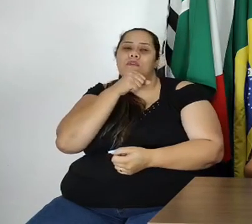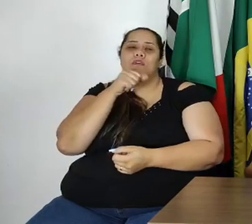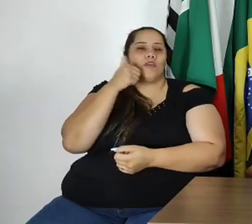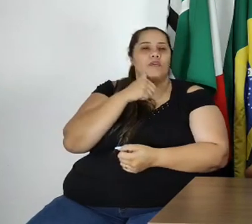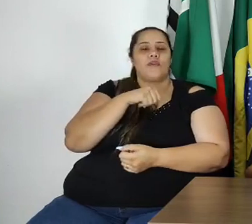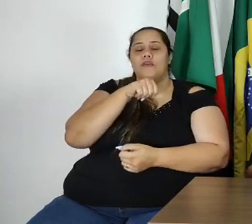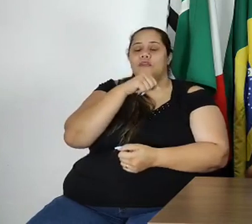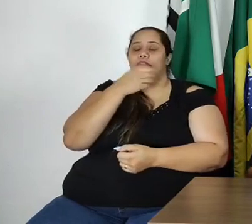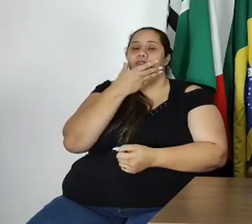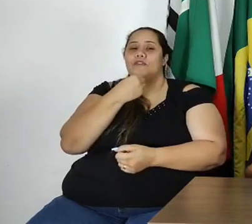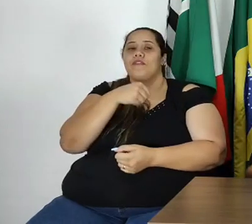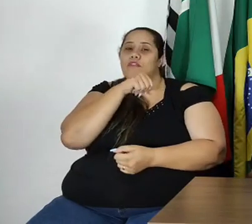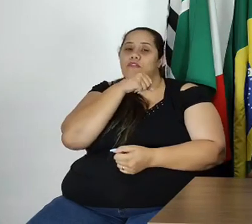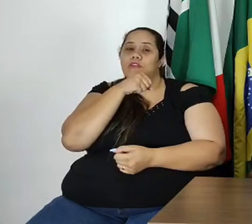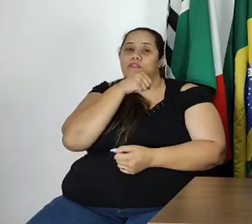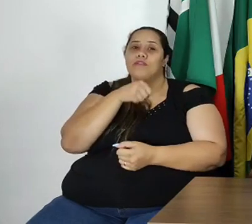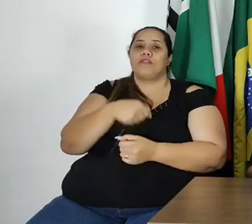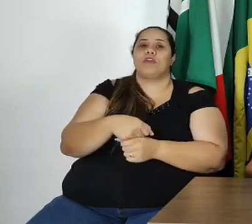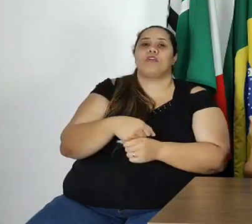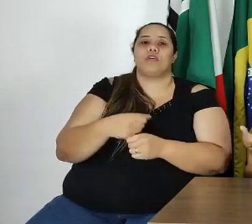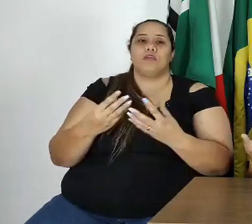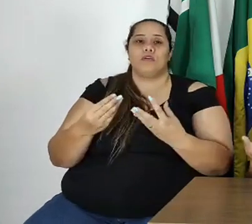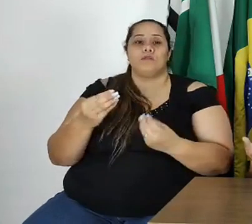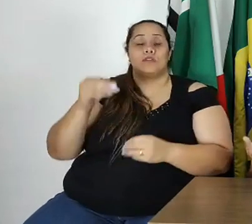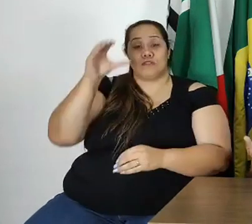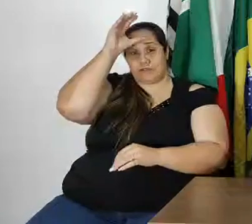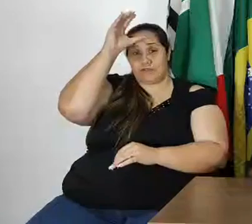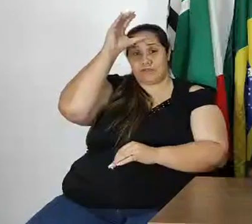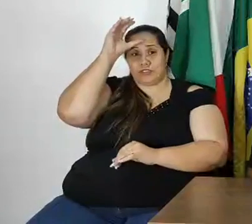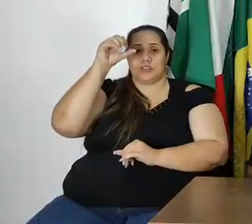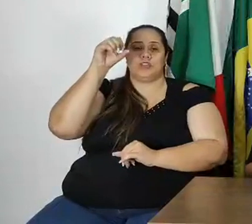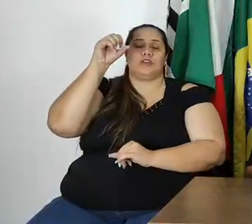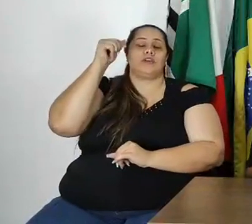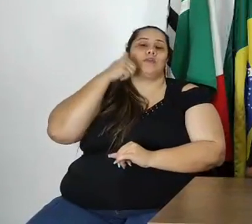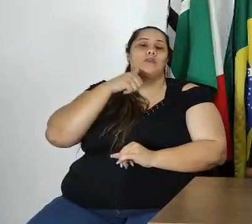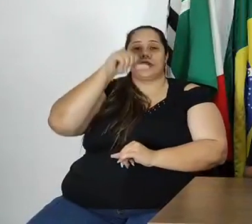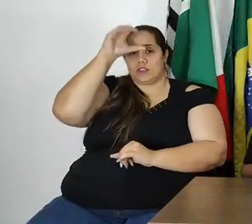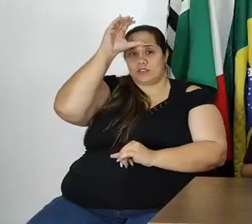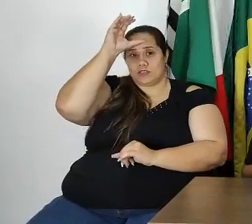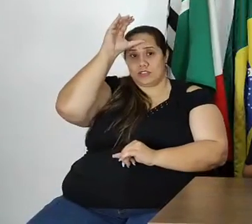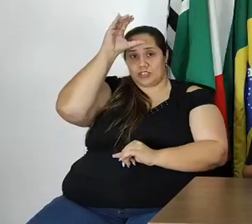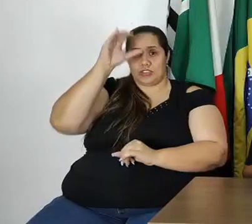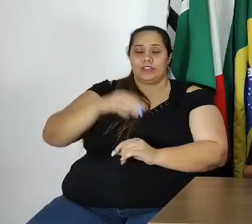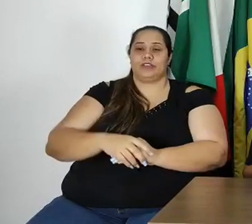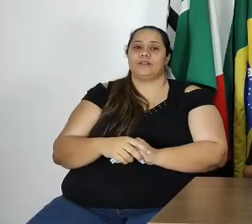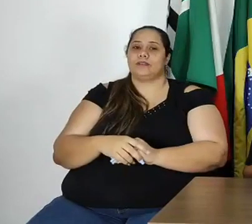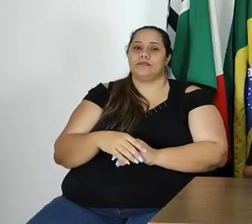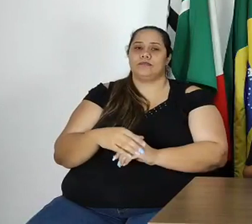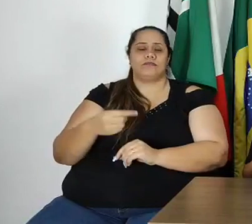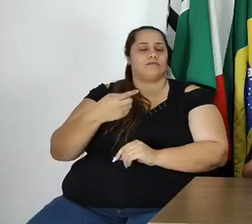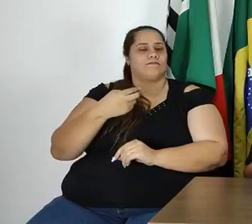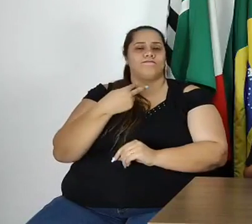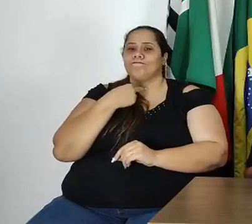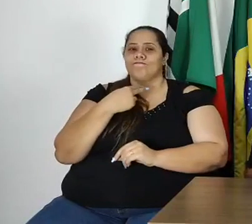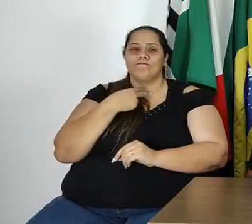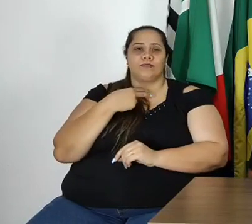estão deixando a educação dos seus filhos na mão de outras crianças. E é disso que eu quero falar hoje com você.